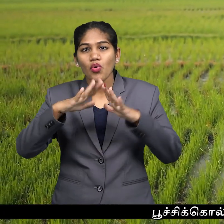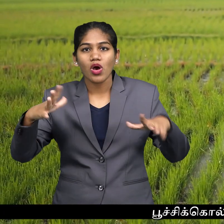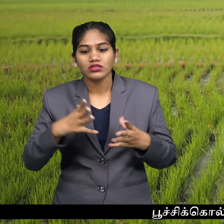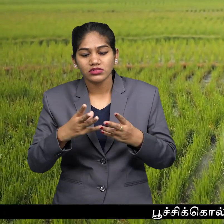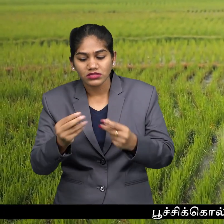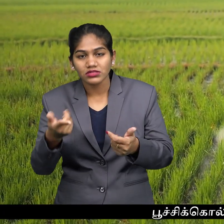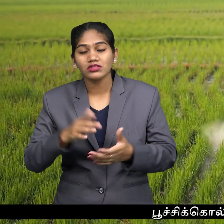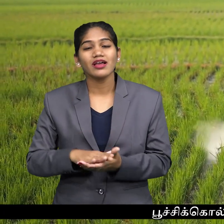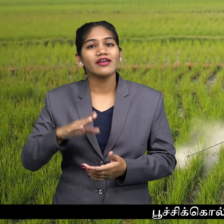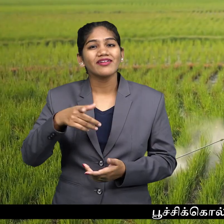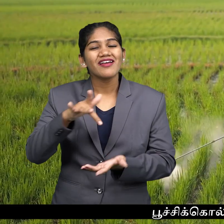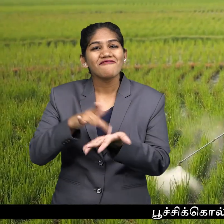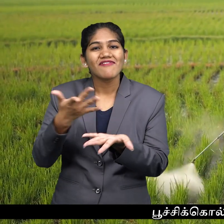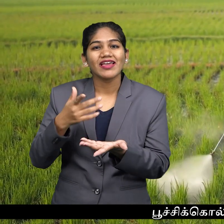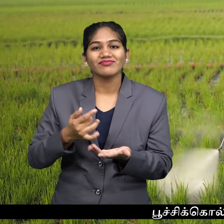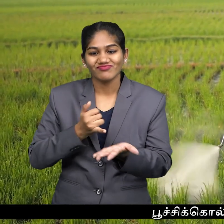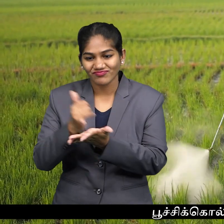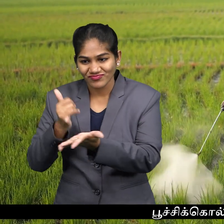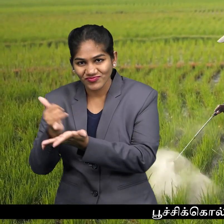பூச்சிக்கொல்லிகளை நீரில் கரைக்கிறது.